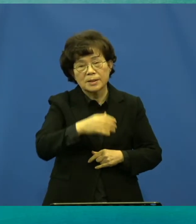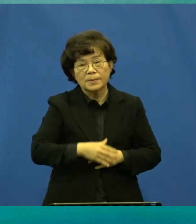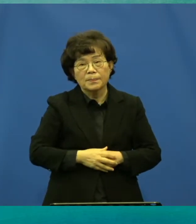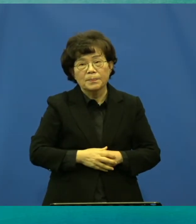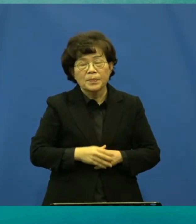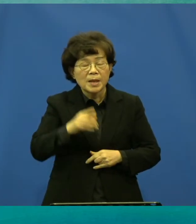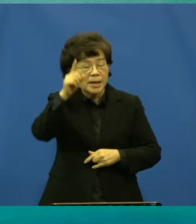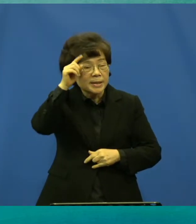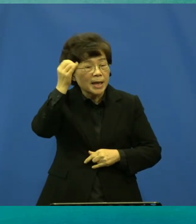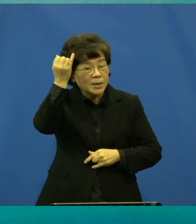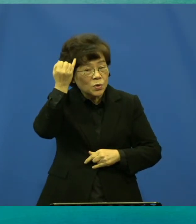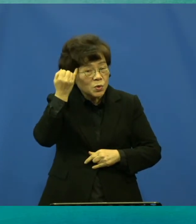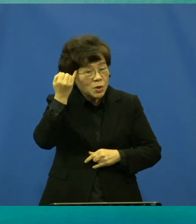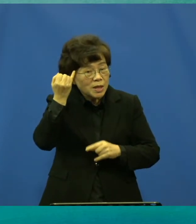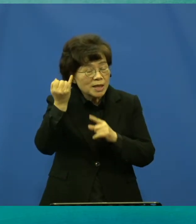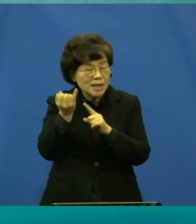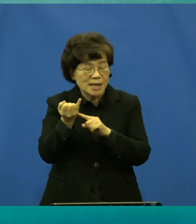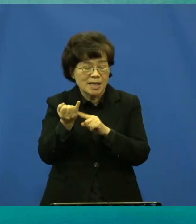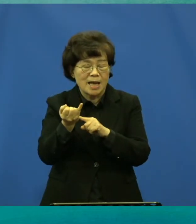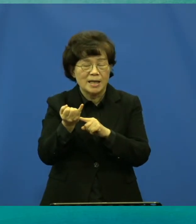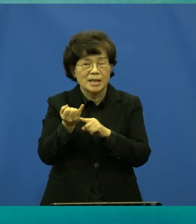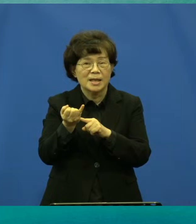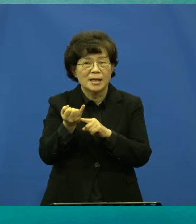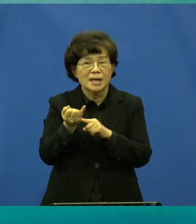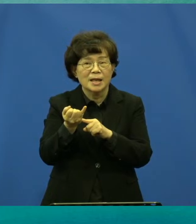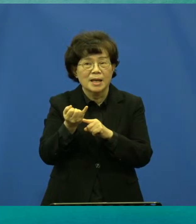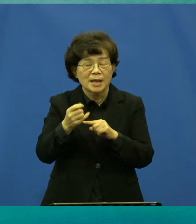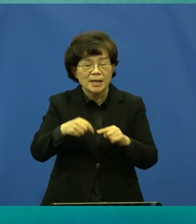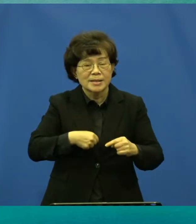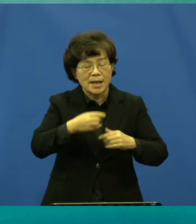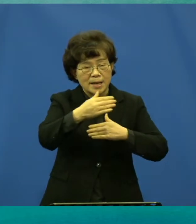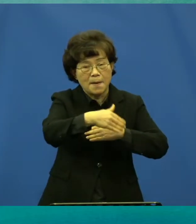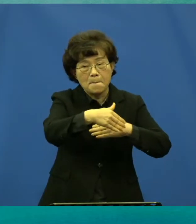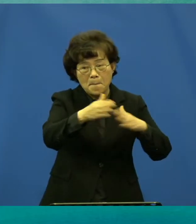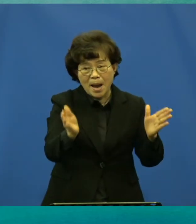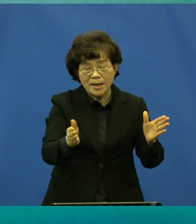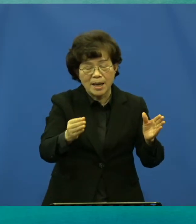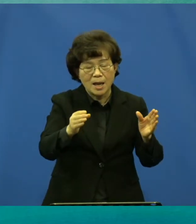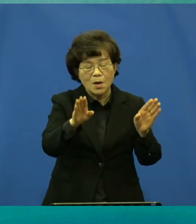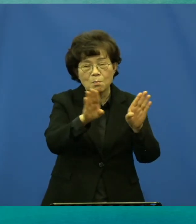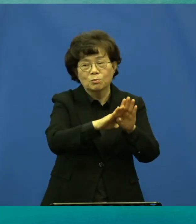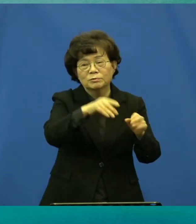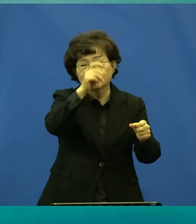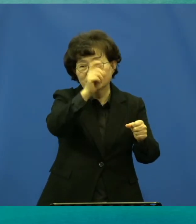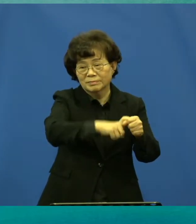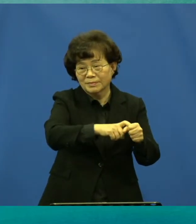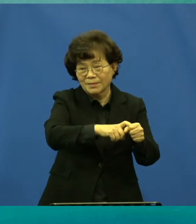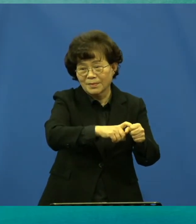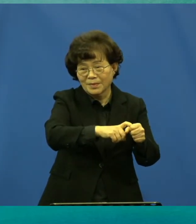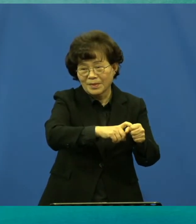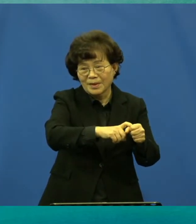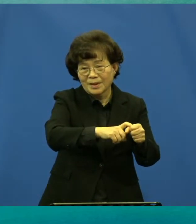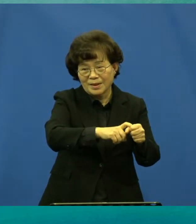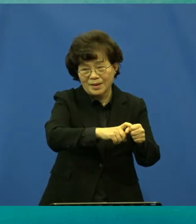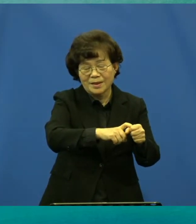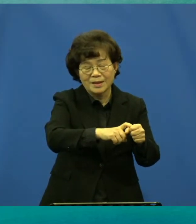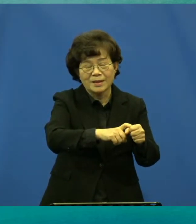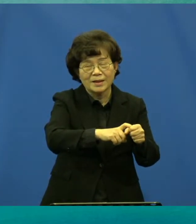사춘기 아이들이 어느 날부터 자기 방에 문을 걸어 잠급니다.